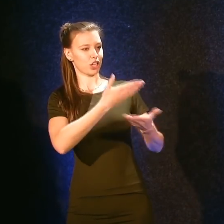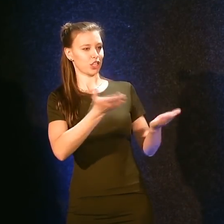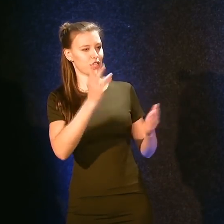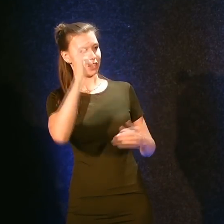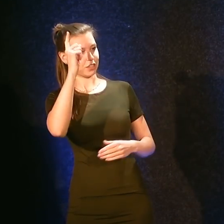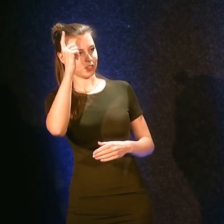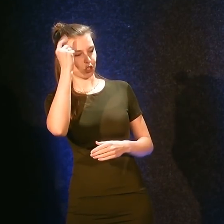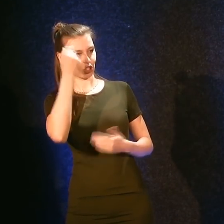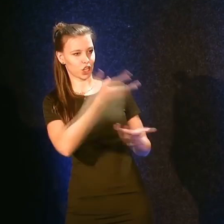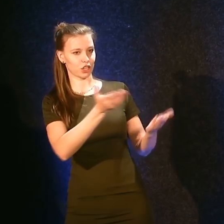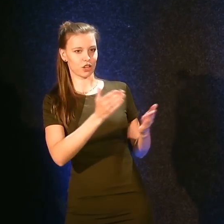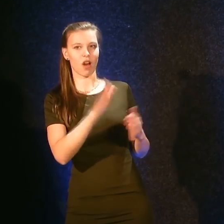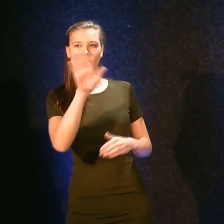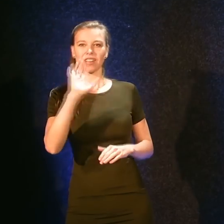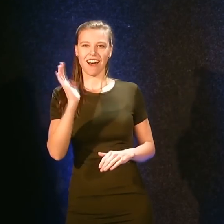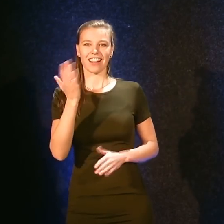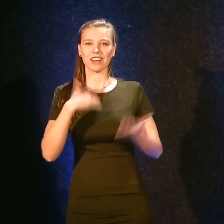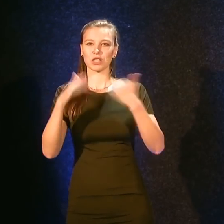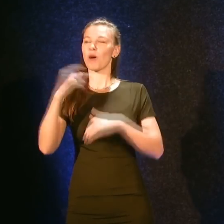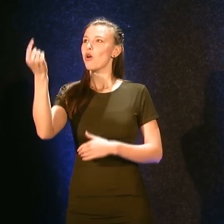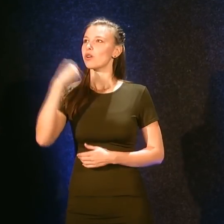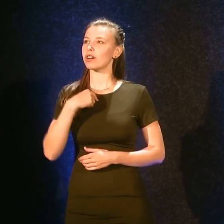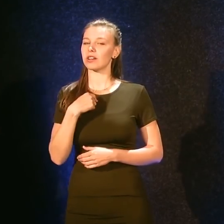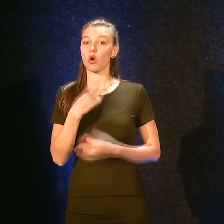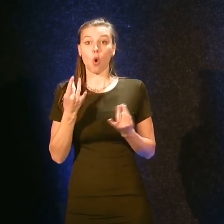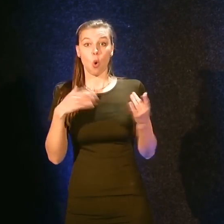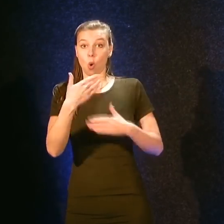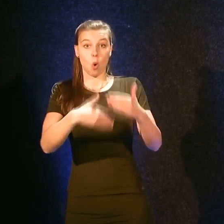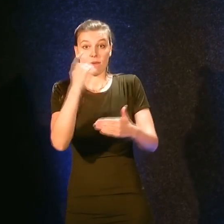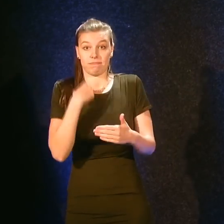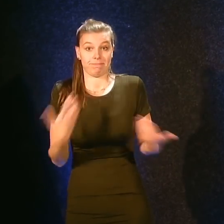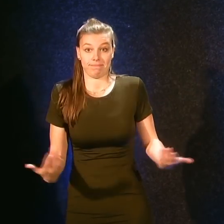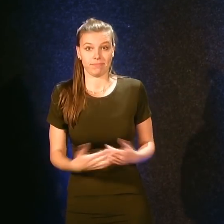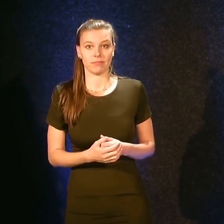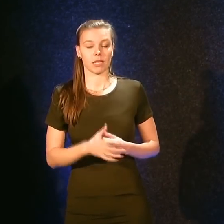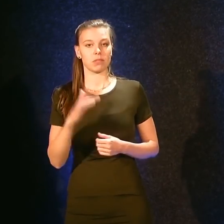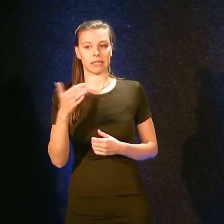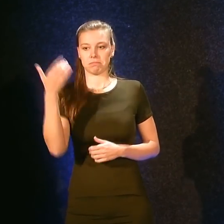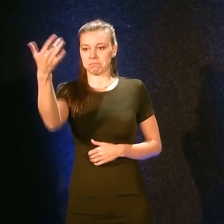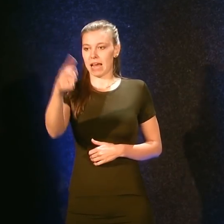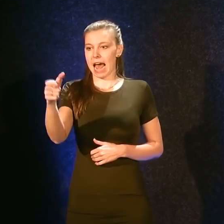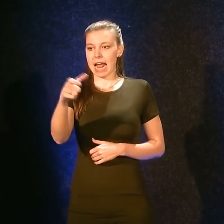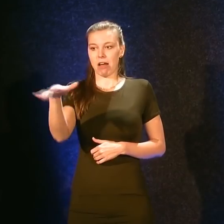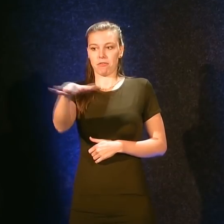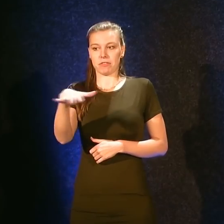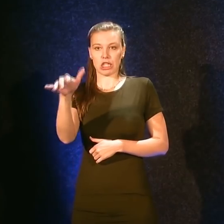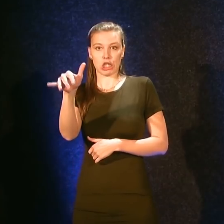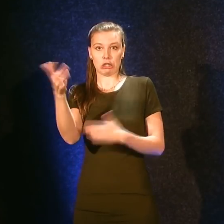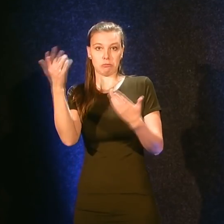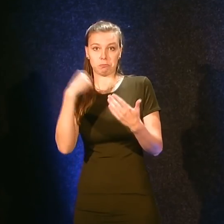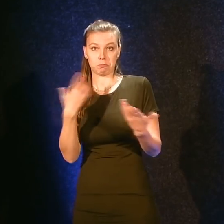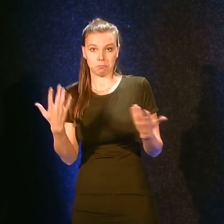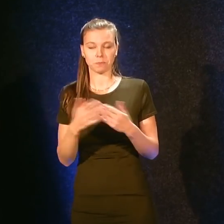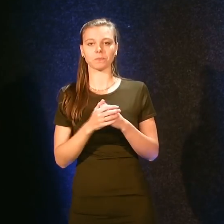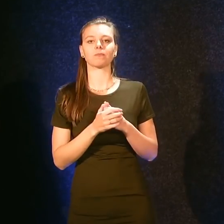zusters, God heeft gesproken. Hoe het zal gaan, weet ik niet. We zullen stranden op een of ander eiland. Maar dit is